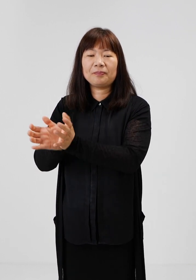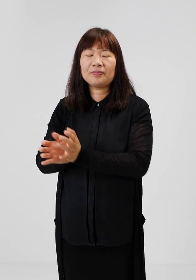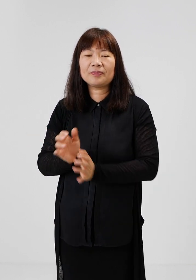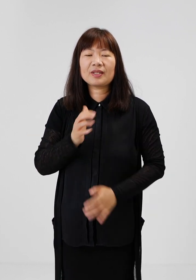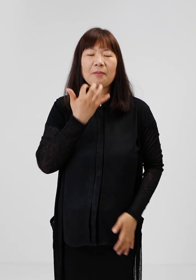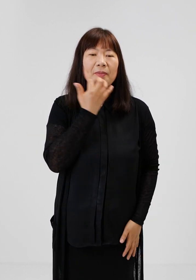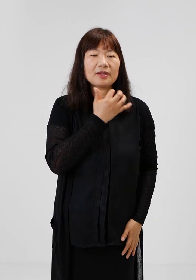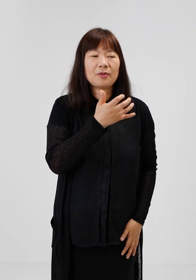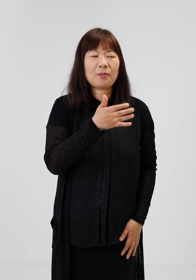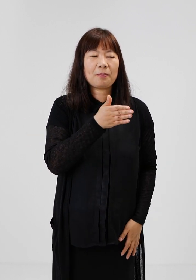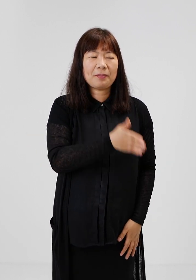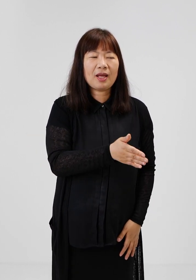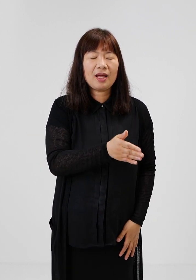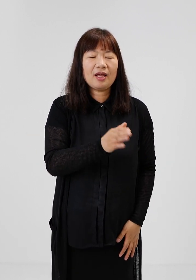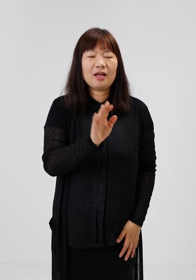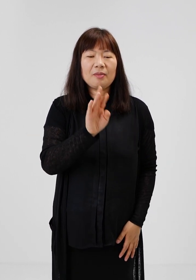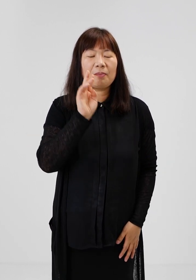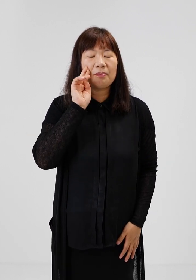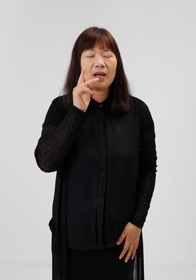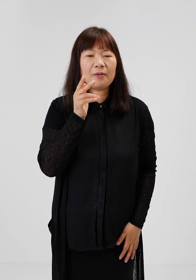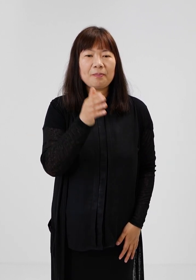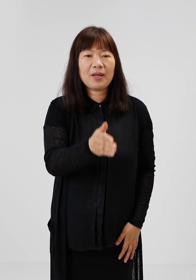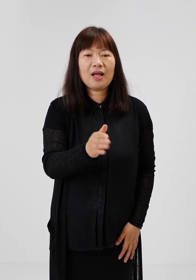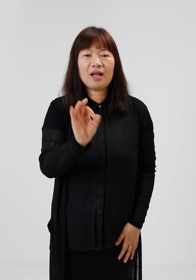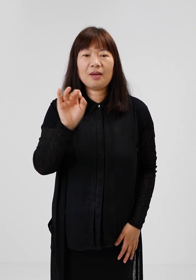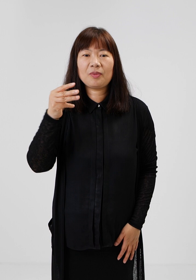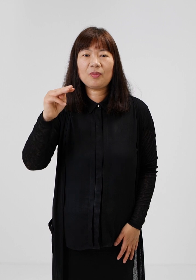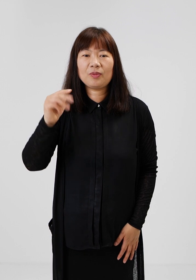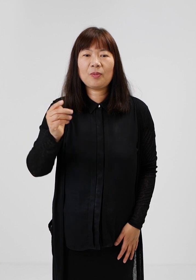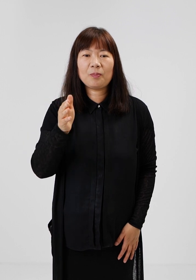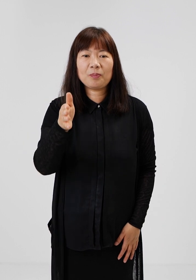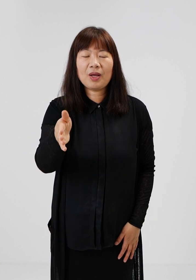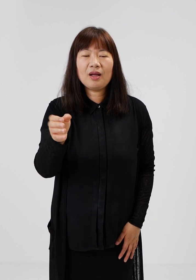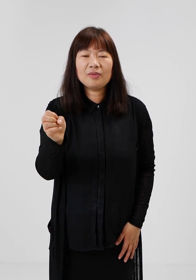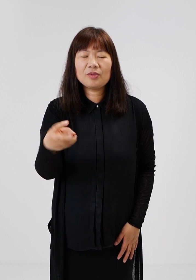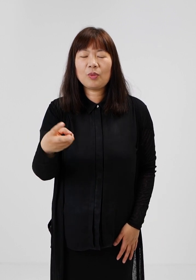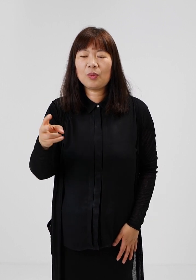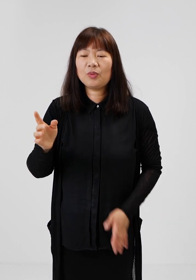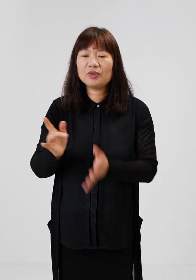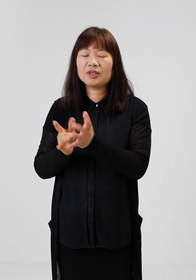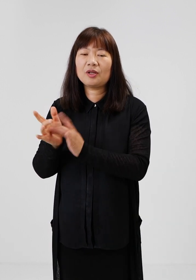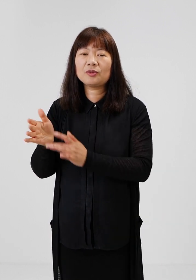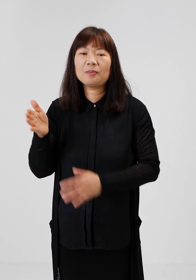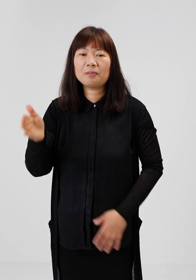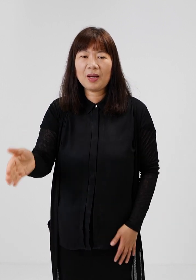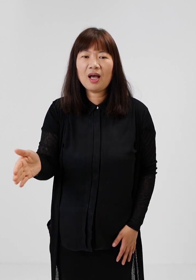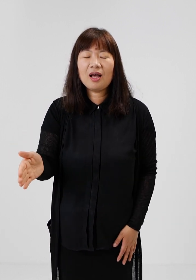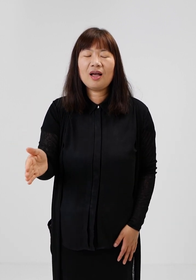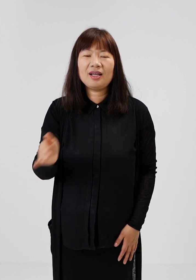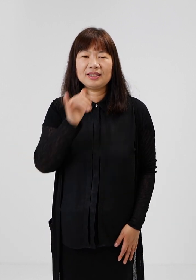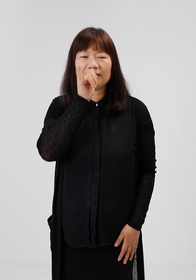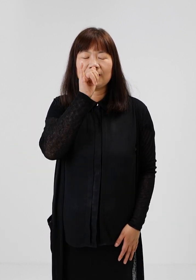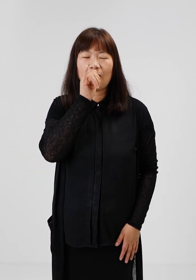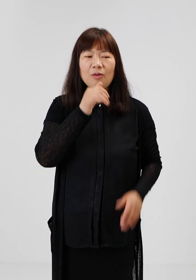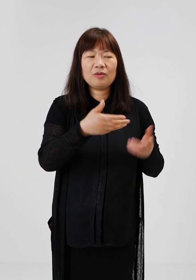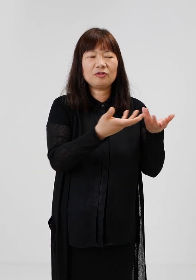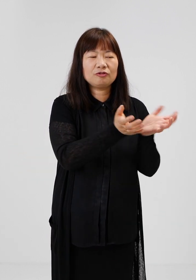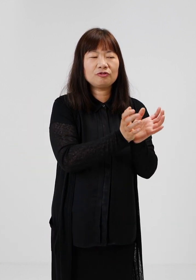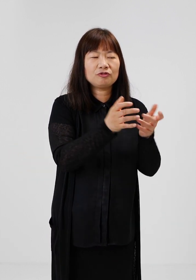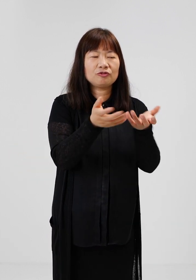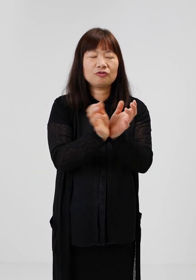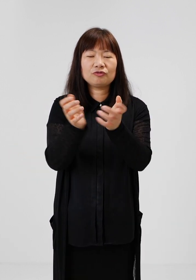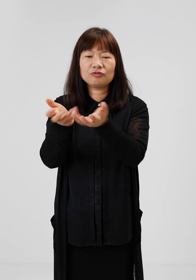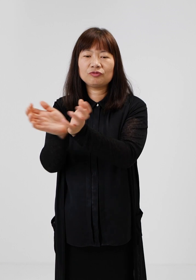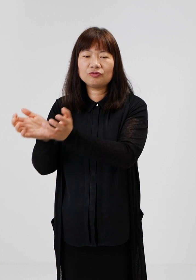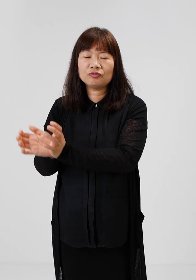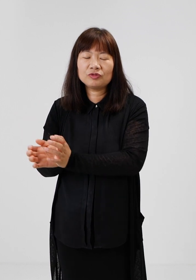게바파, 바울파, 아볼로파, 거기다 또 예수파까지 누가 만들어가지고 예를 들면